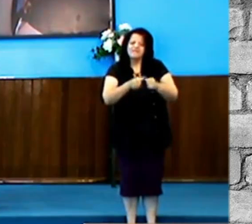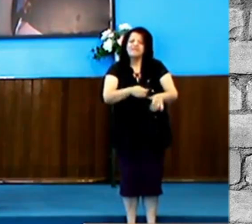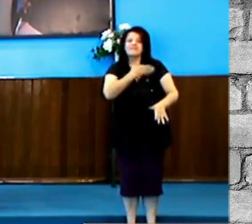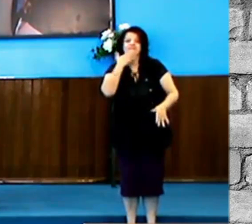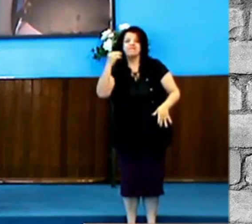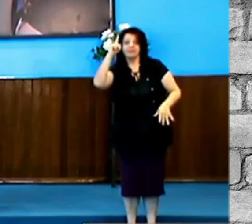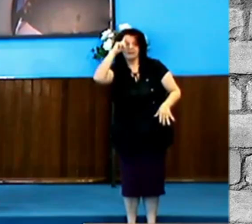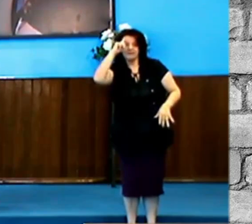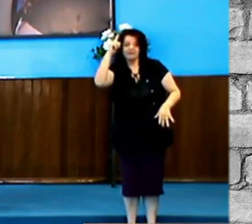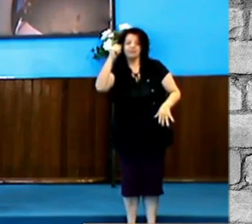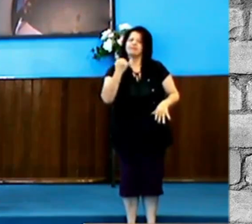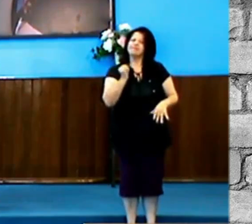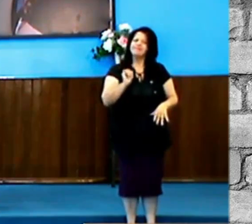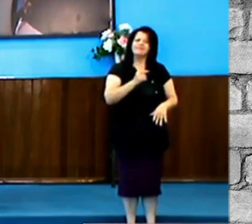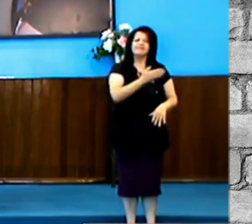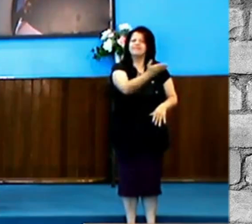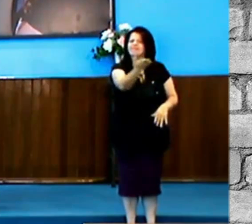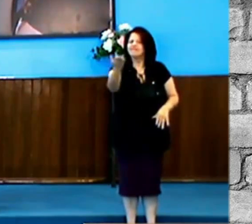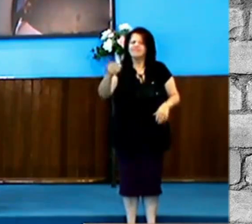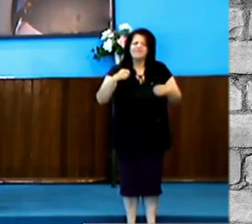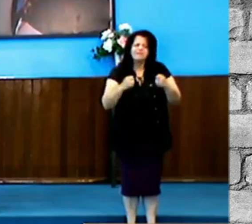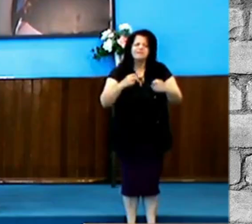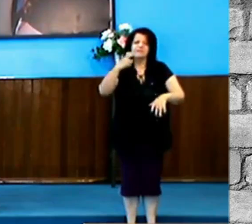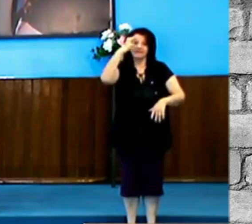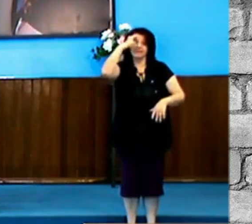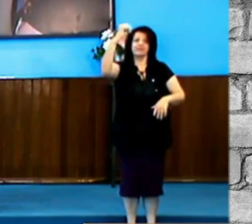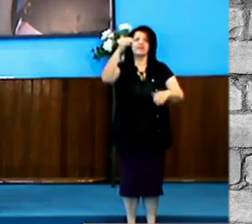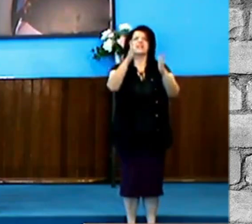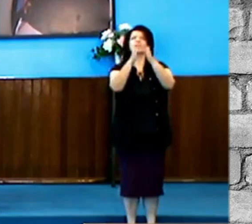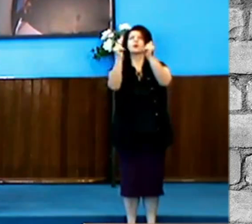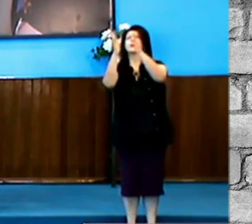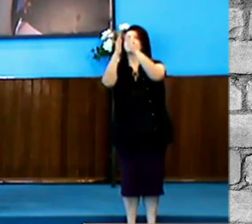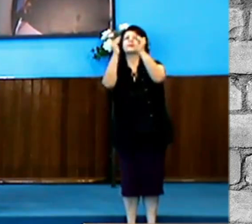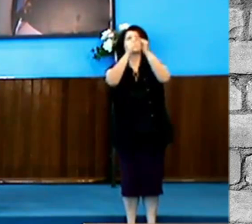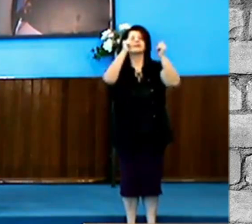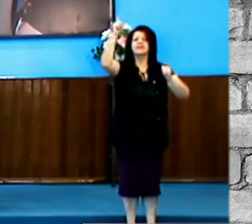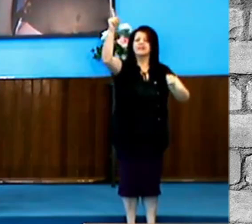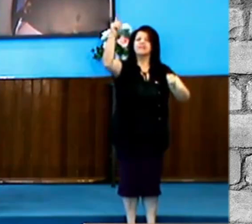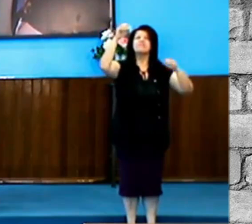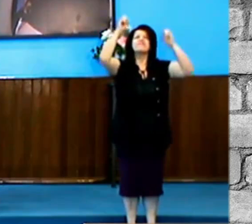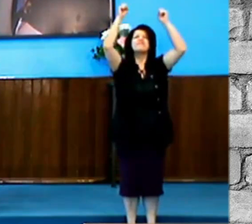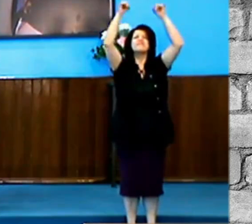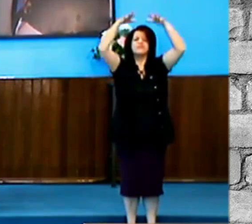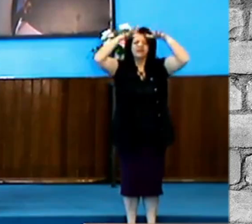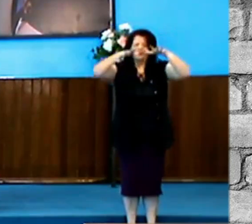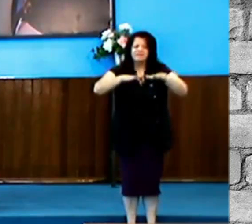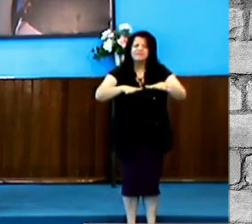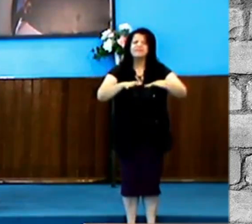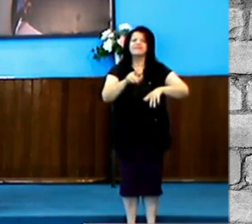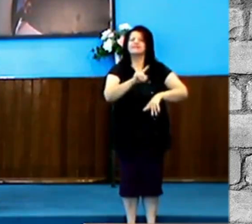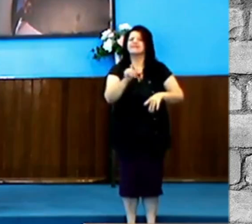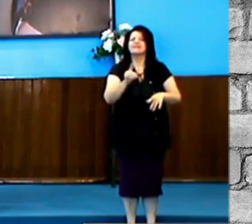porém algum de vós necessita de sabedoria, peça a Deus, que a todos dá liberalmente, nada